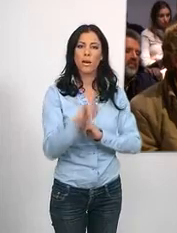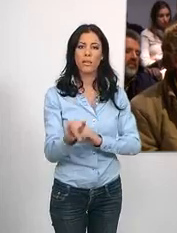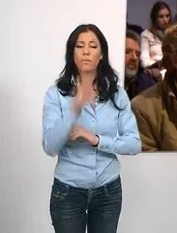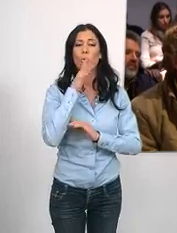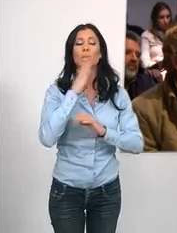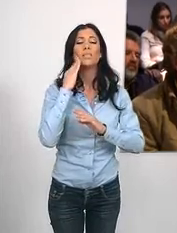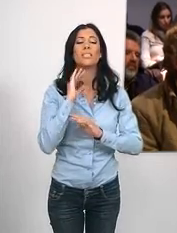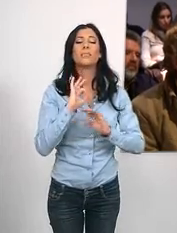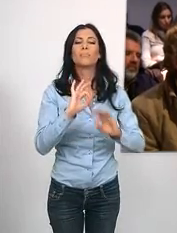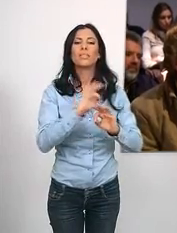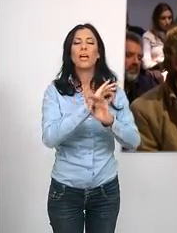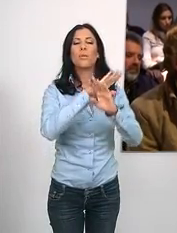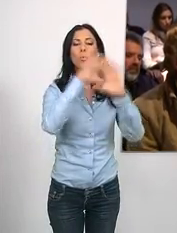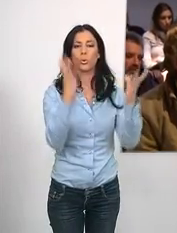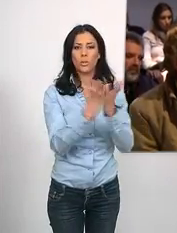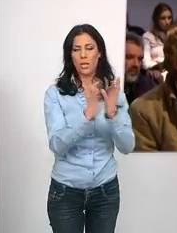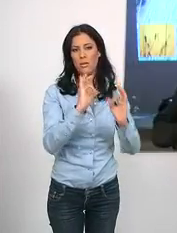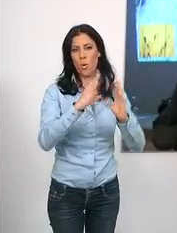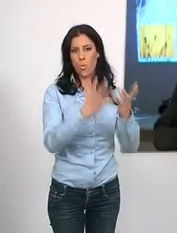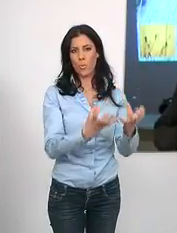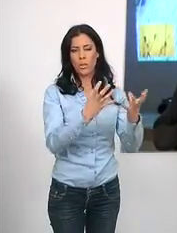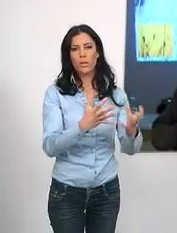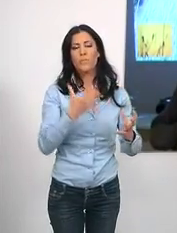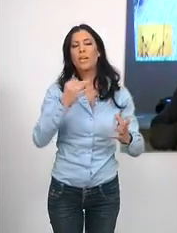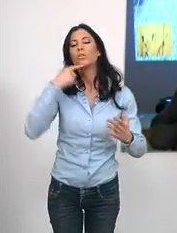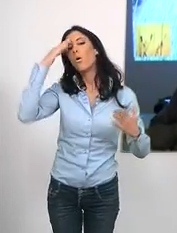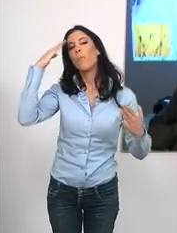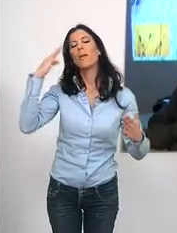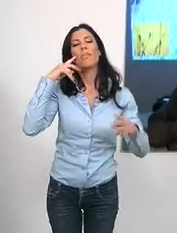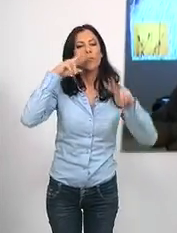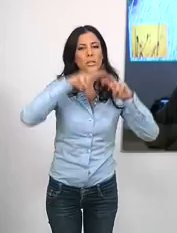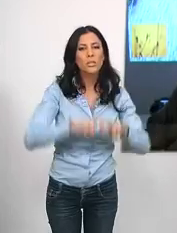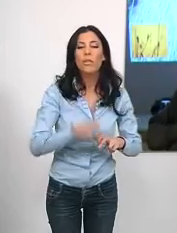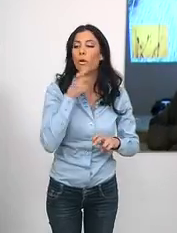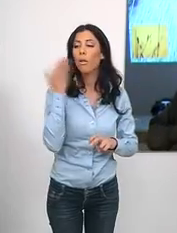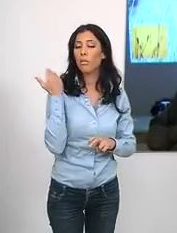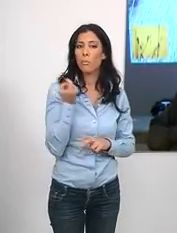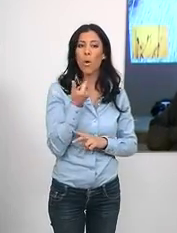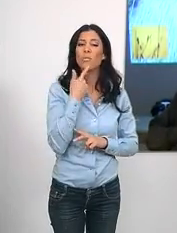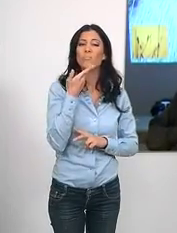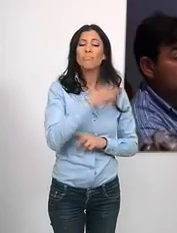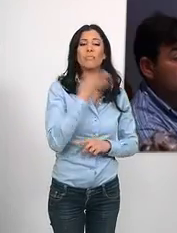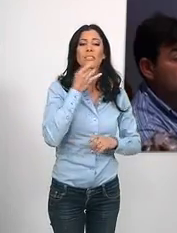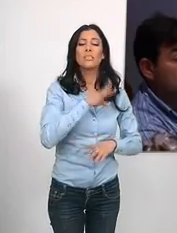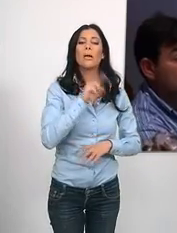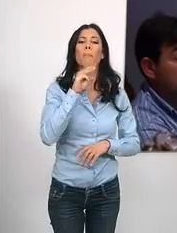celebrar el Día Mundial de los humedales y rendir homenaje al investigador y miembro de la agrupación recientemente fallecido